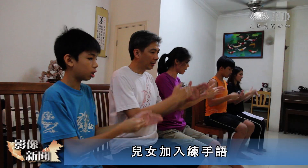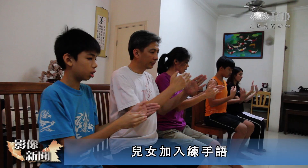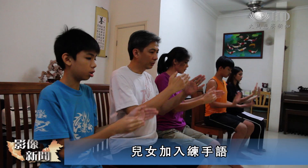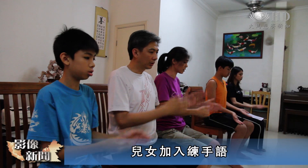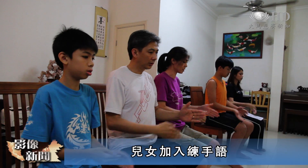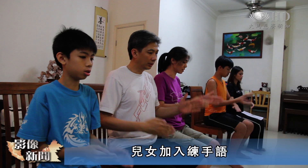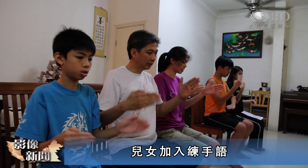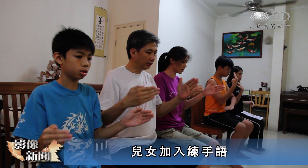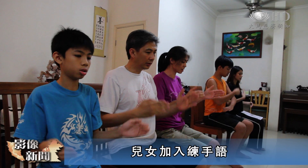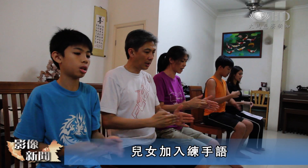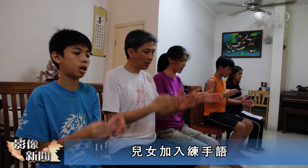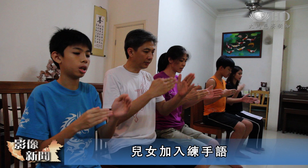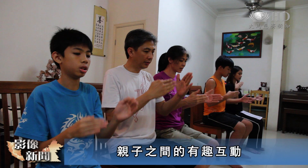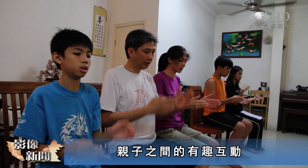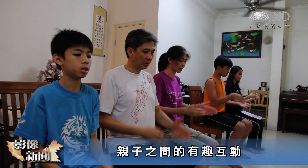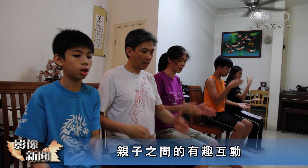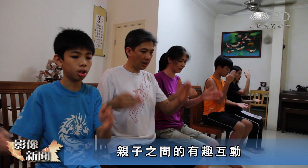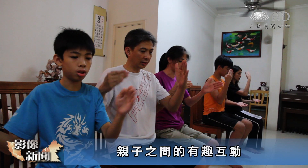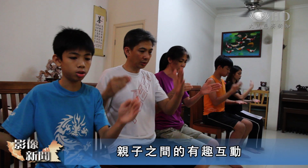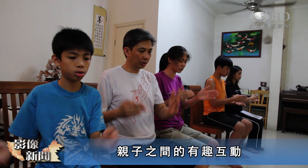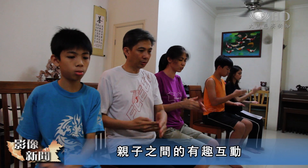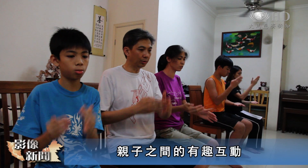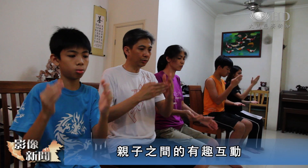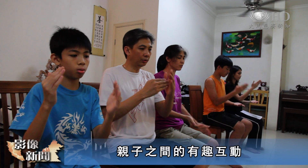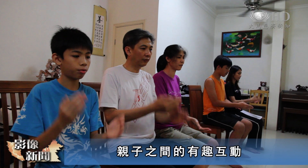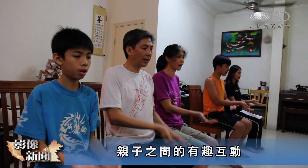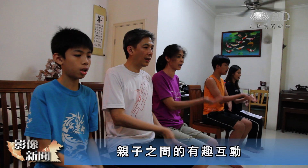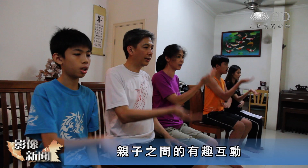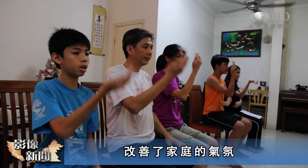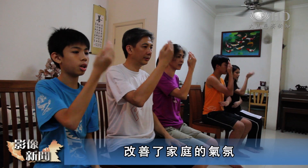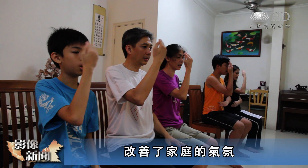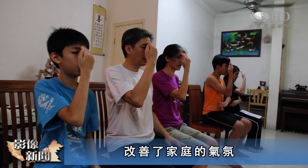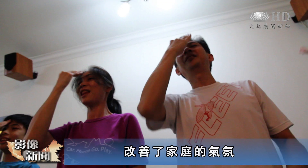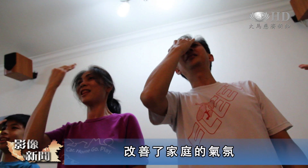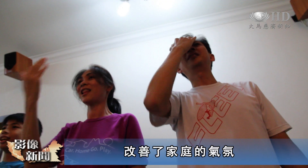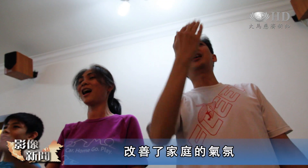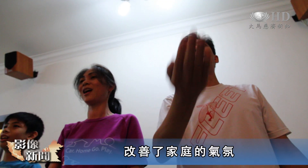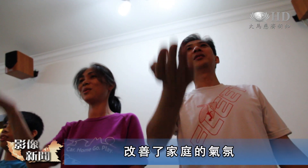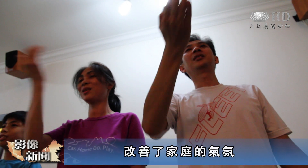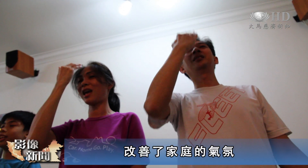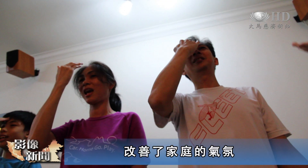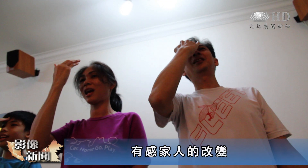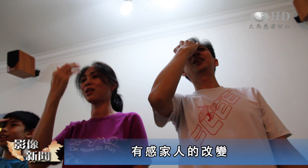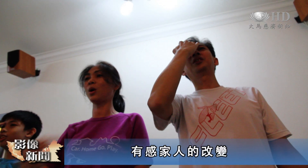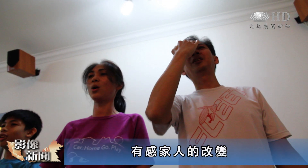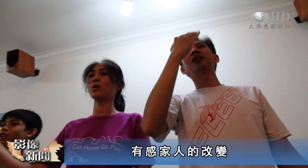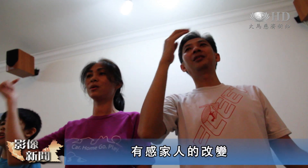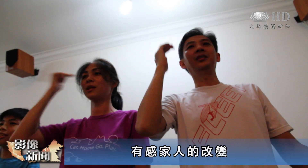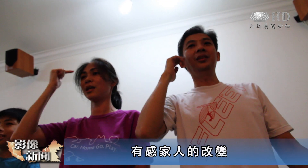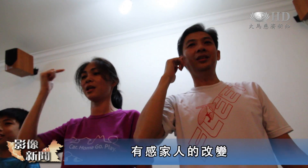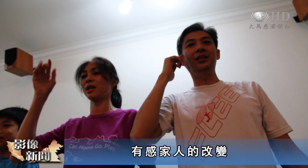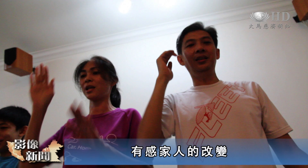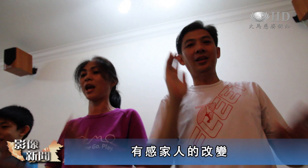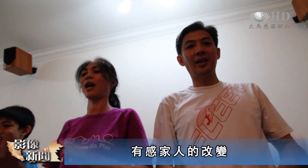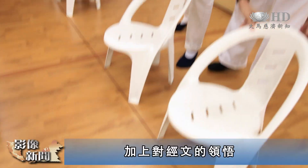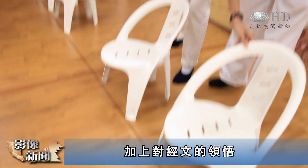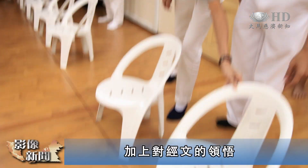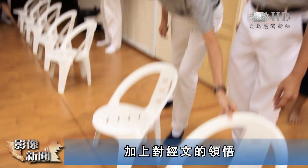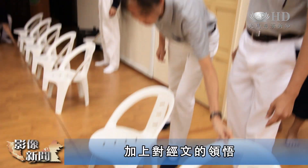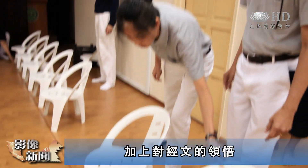女加入练手语，亲子之间的有趣互动改善了家庭气氛，有感家人的改变，加上对经文的